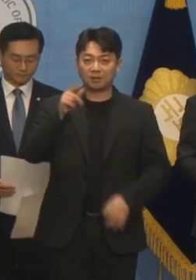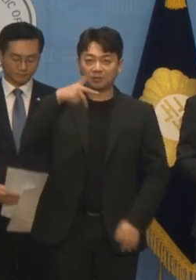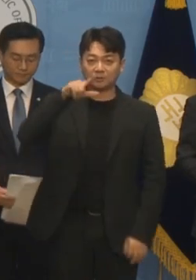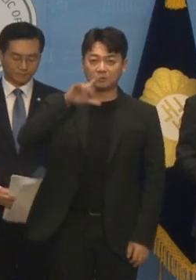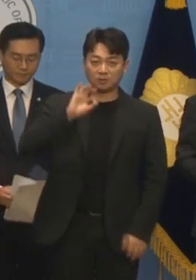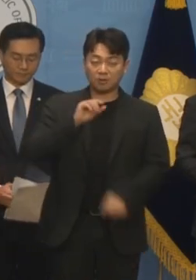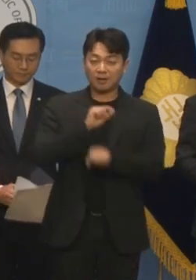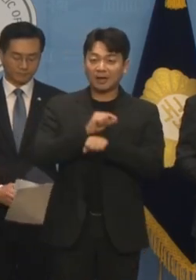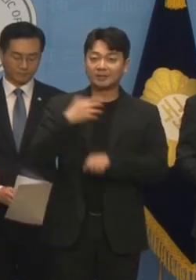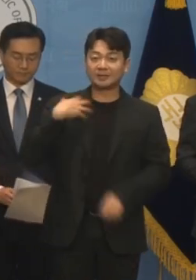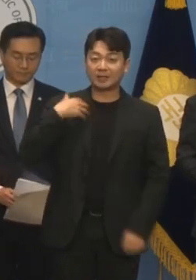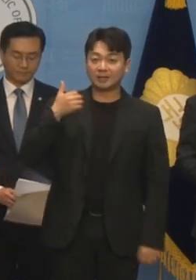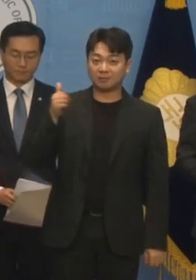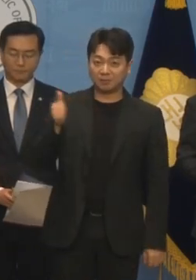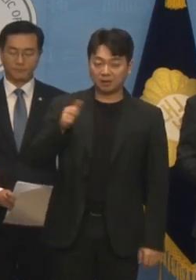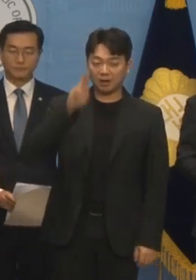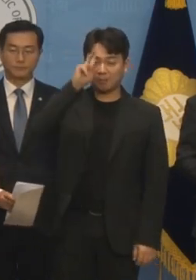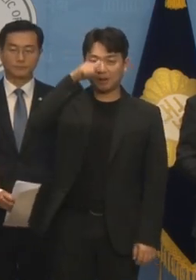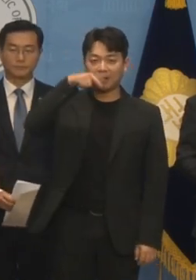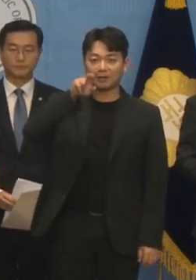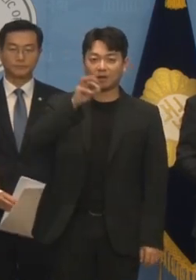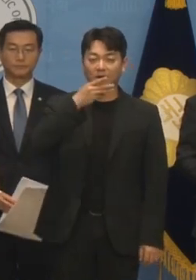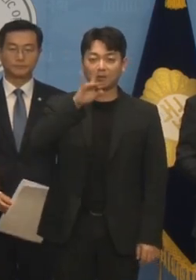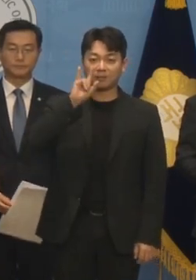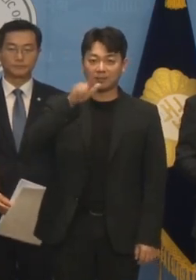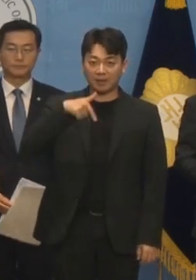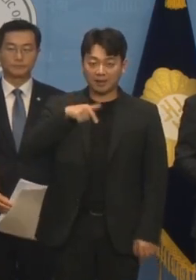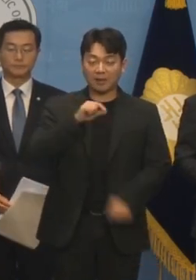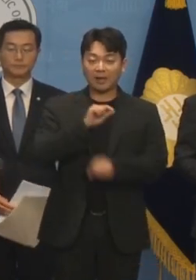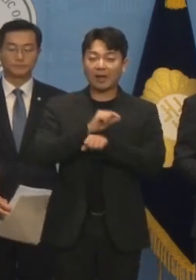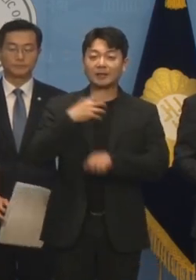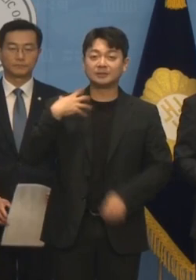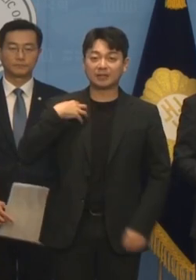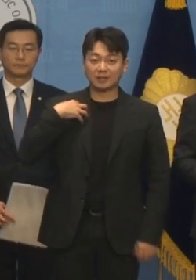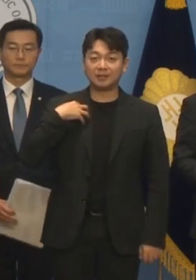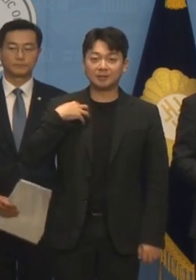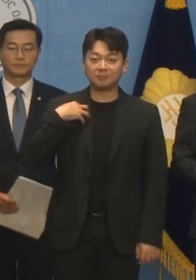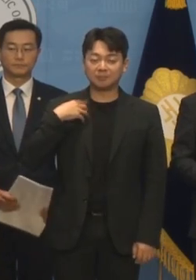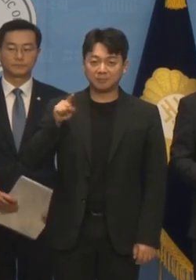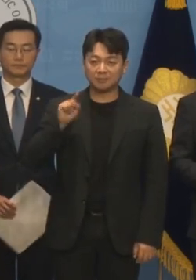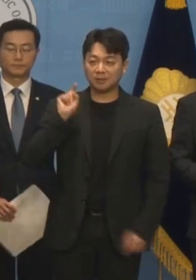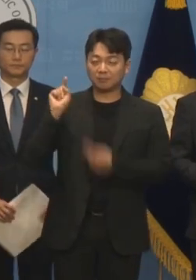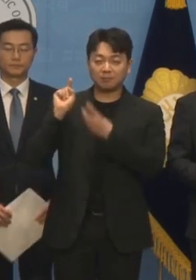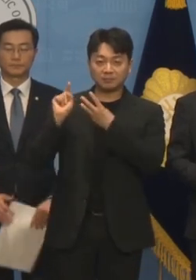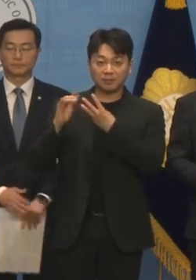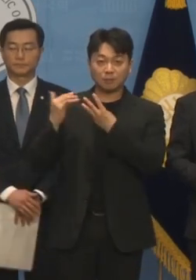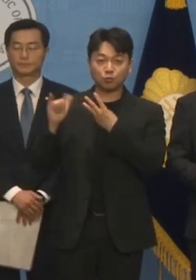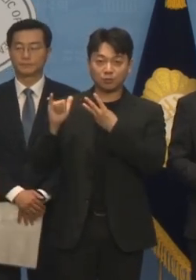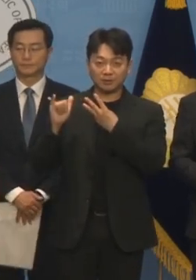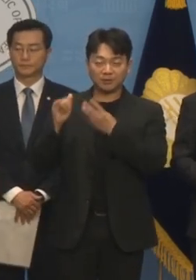당선인 그리고 박현 박현택 간사님께서 기자 견문을 낭독 하시겠습니다